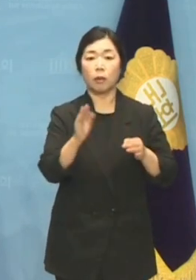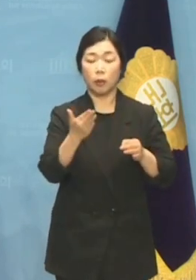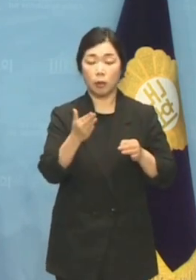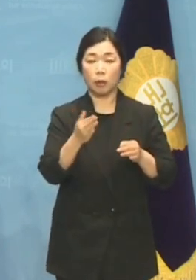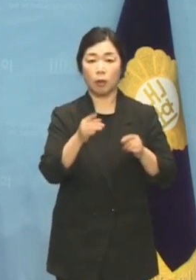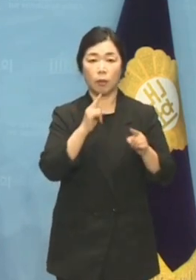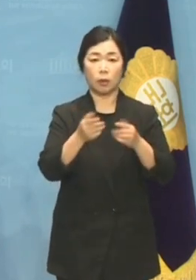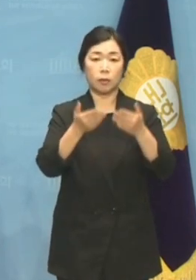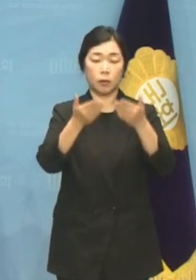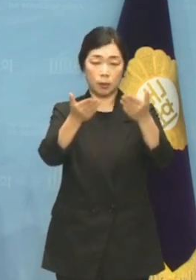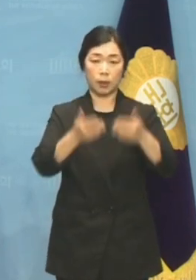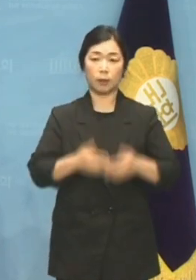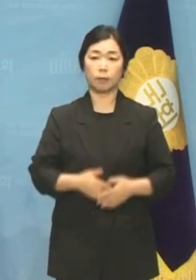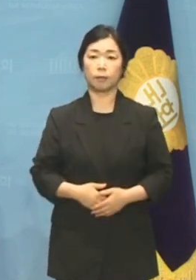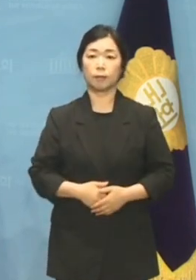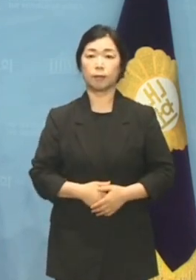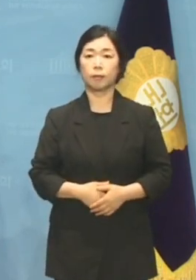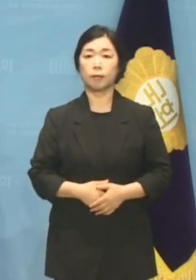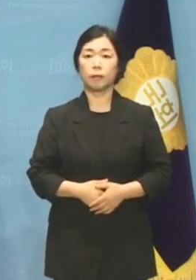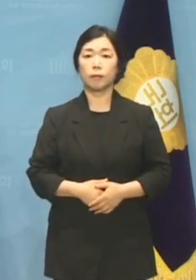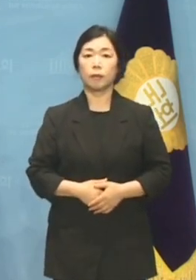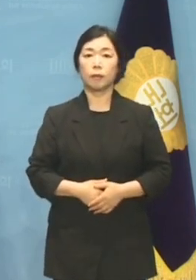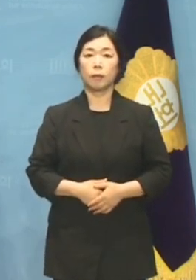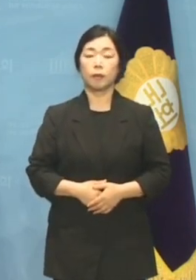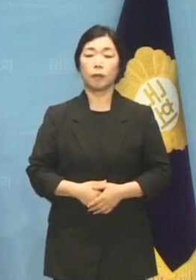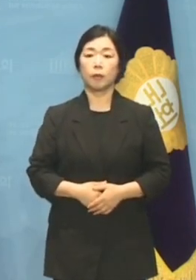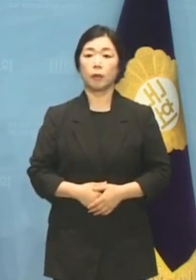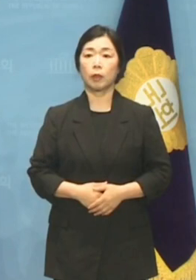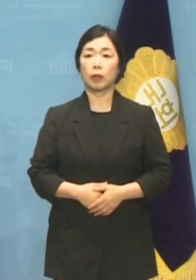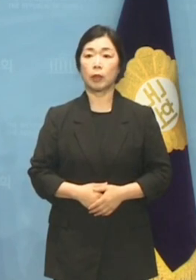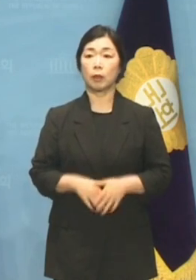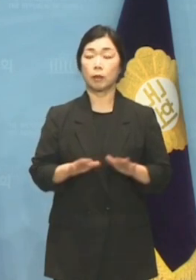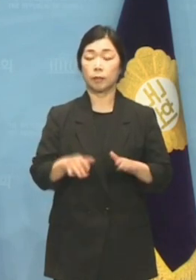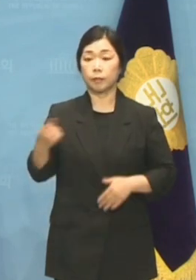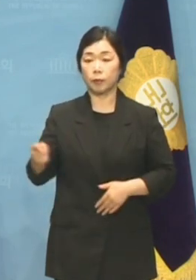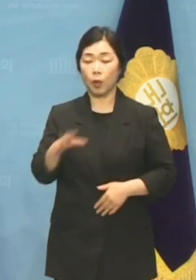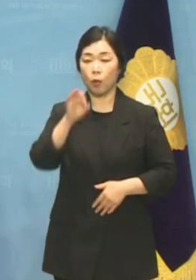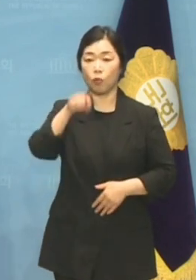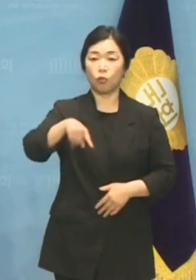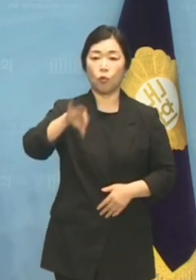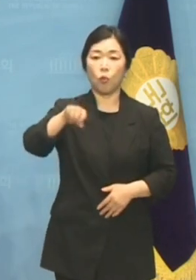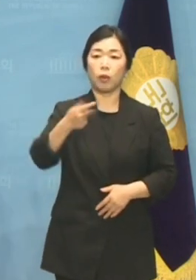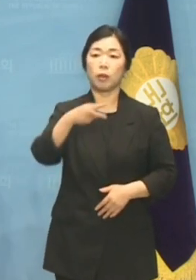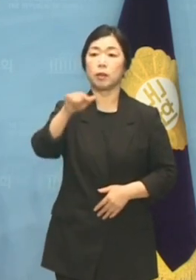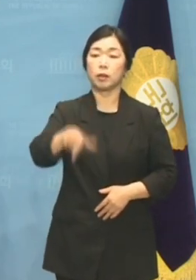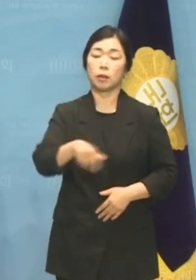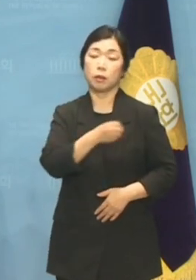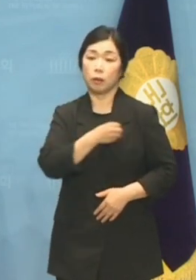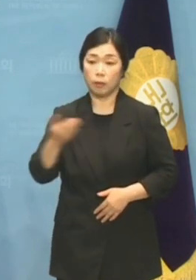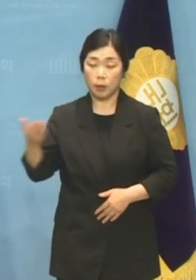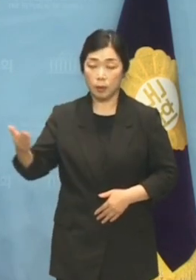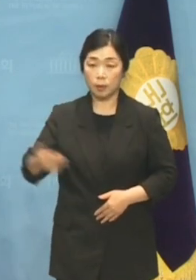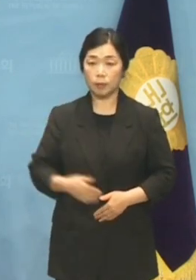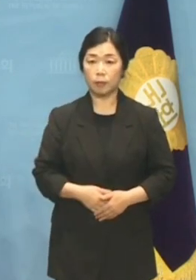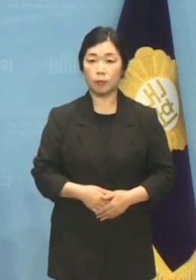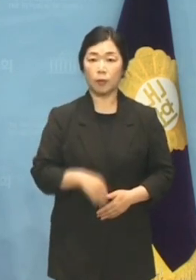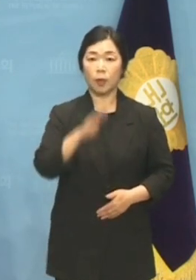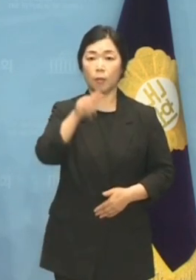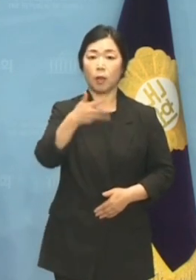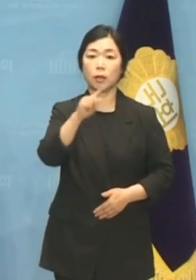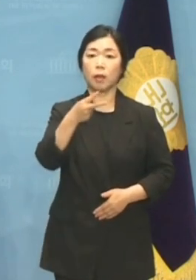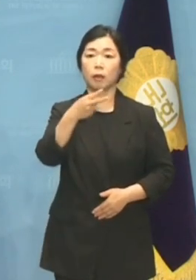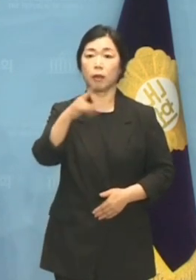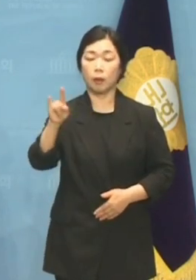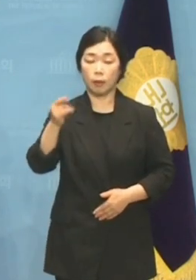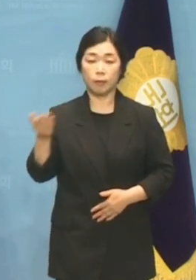대해서 성명을 발표하도록 하겠습니다. 옆에 우원식 의원님 함께 하셨습니다. 네,